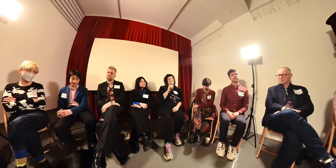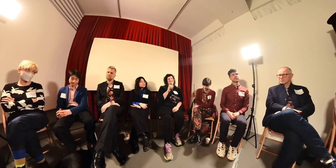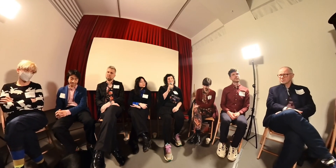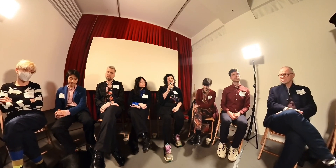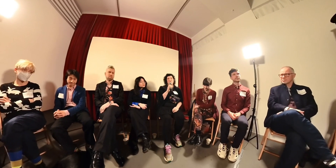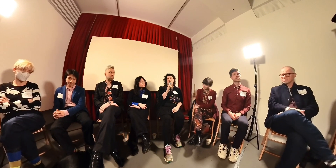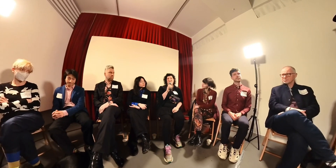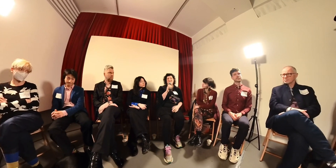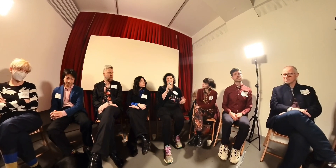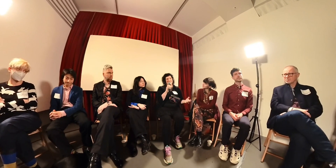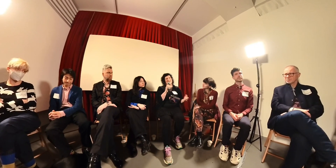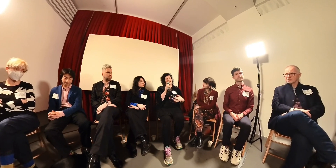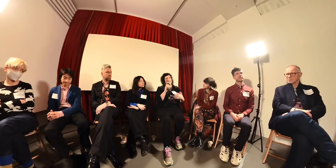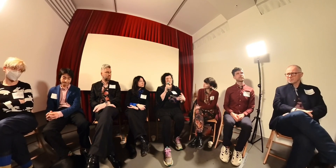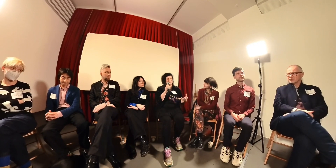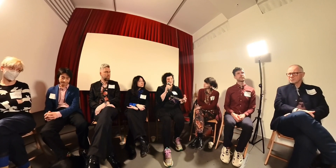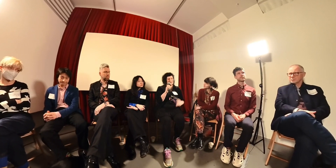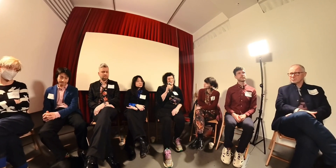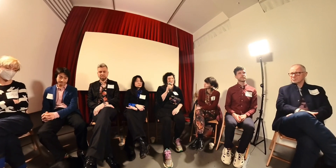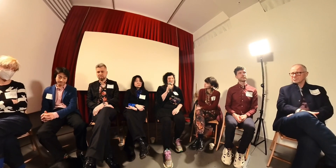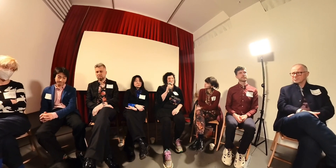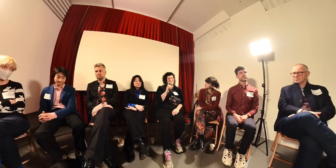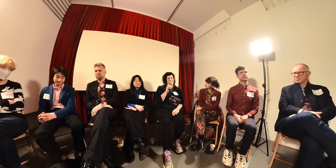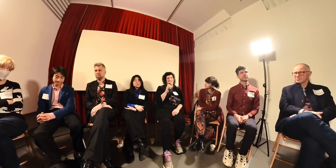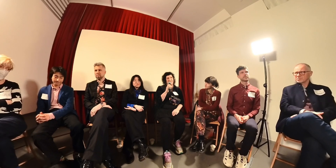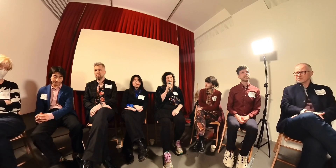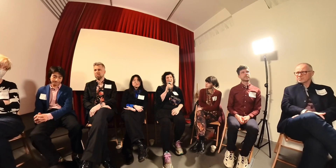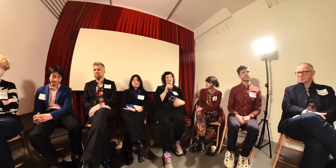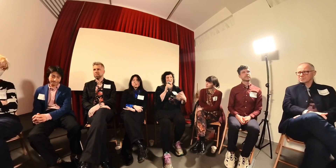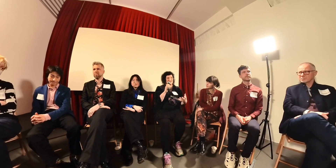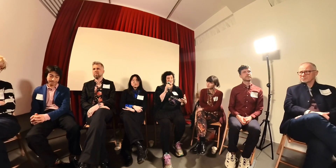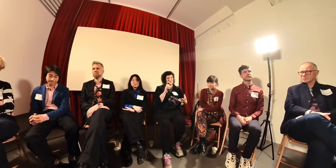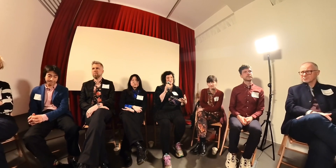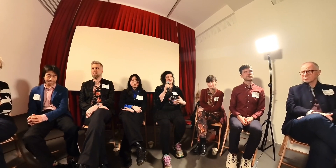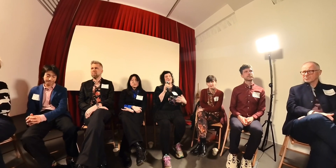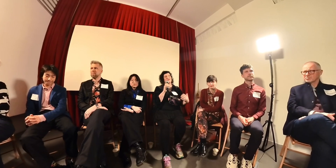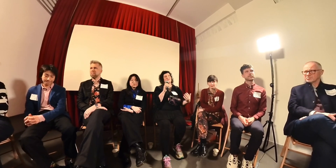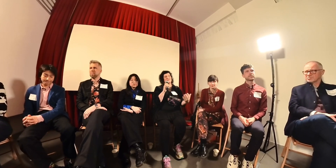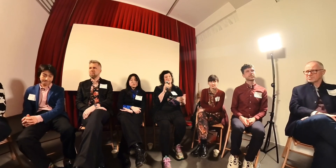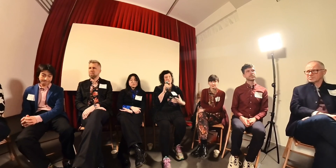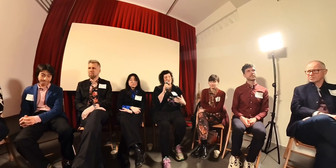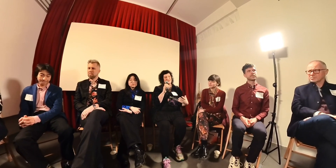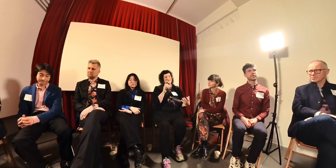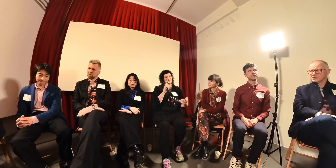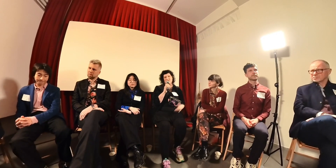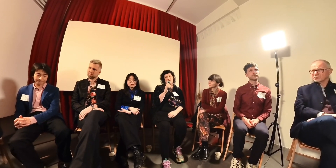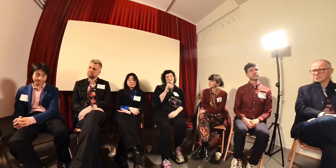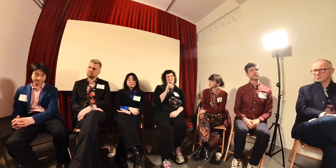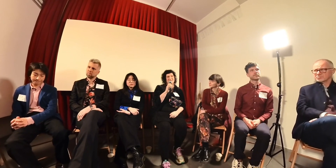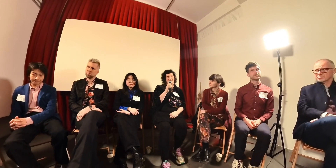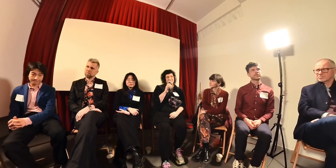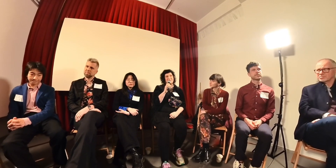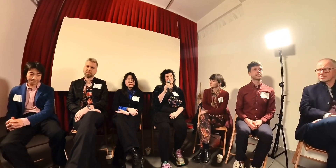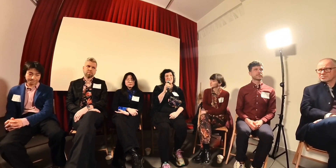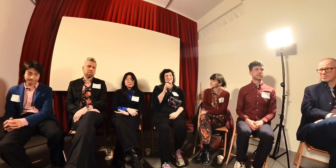jak funguje vlastně identitárna politika, ale aj aktivismus a umenie